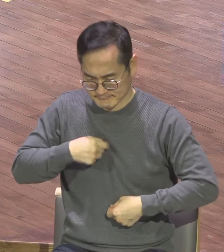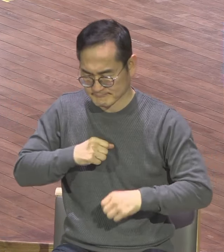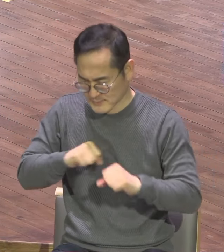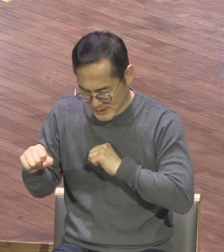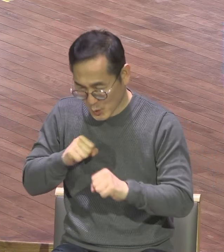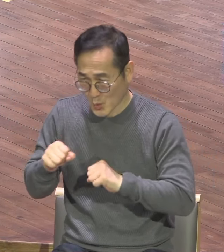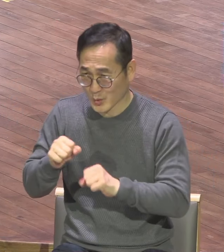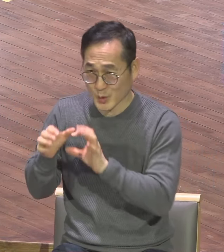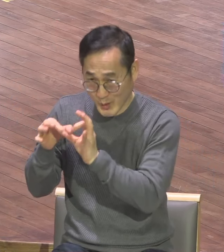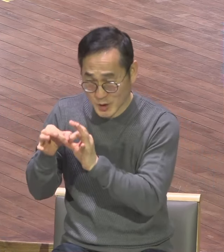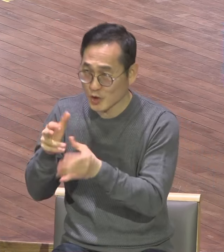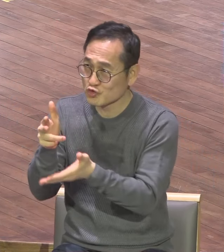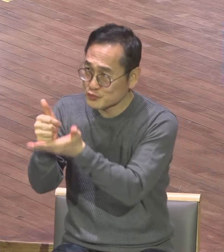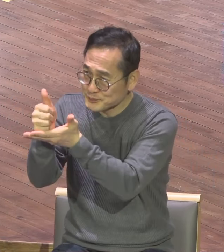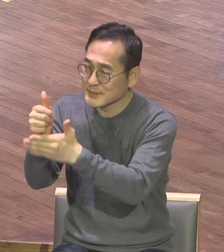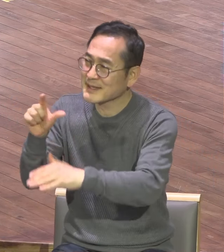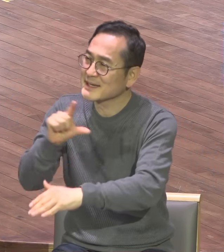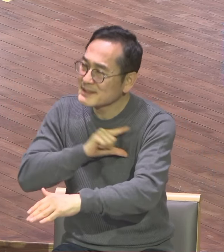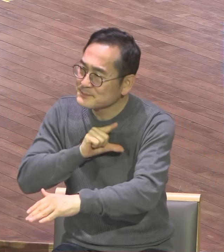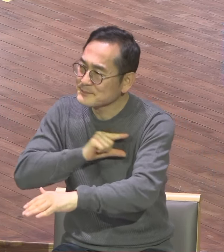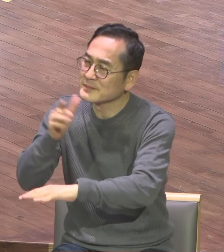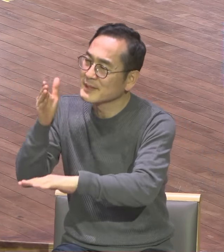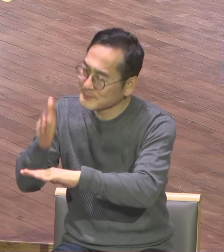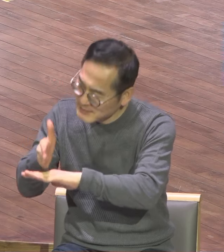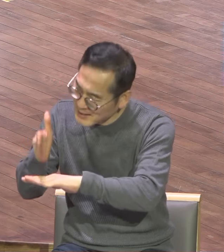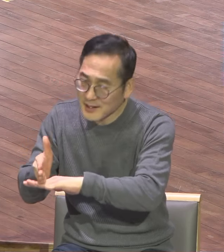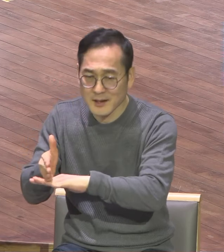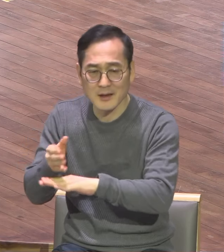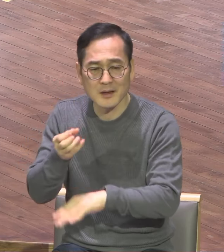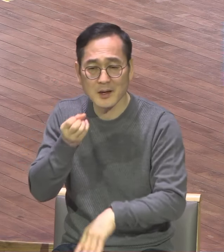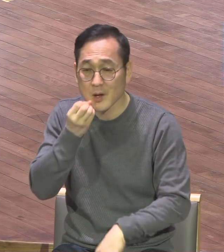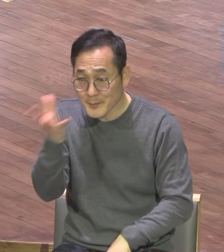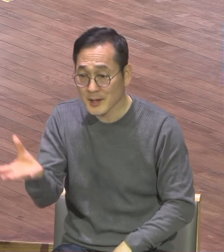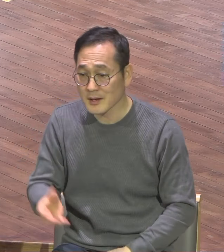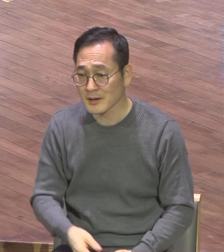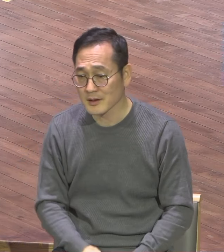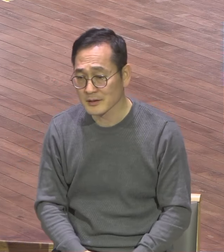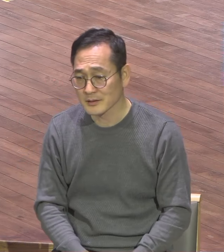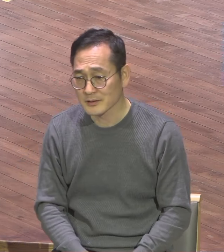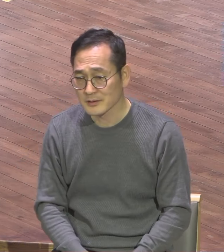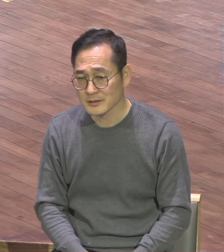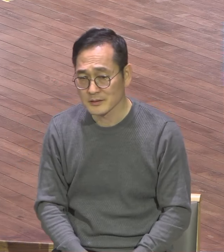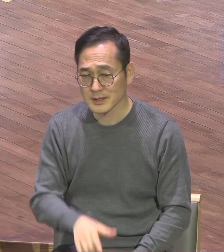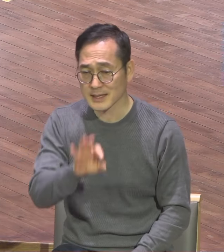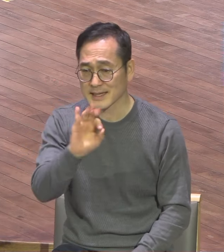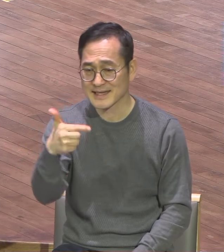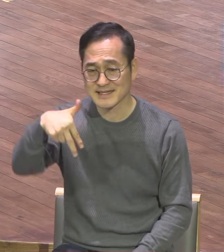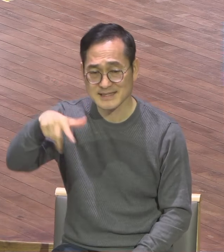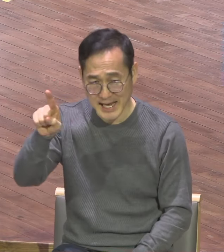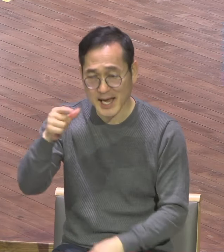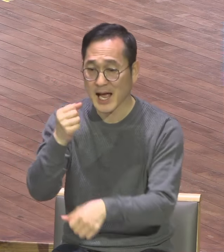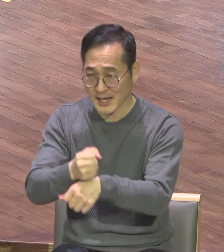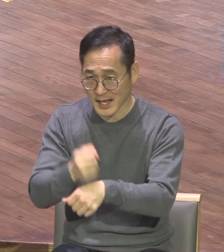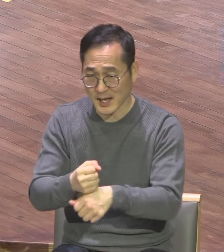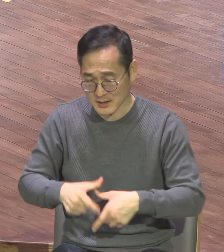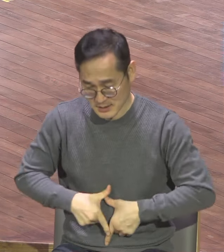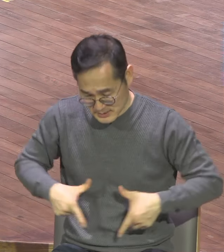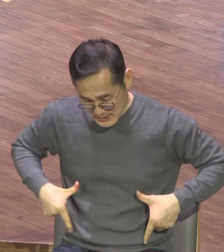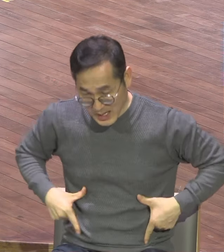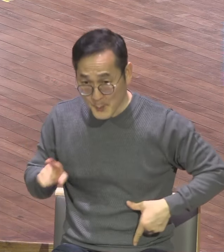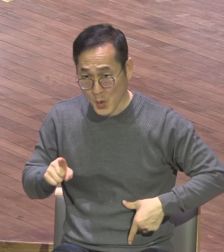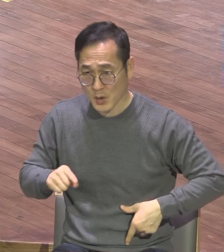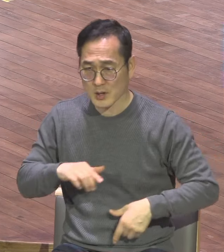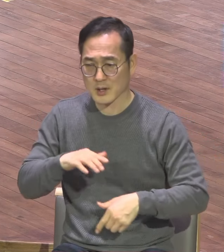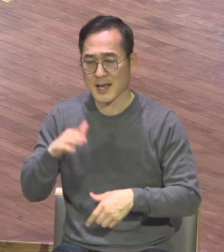주의 이름에 감사한다라고 고백하고 있어요. 자, 여기서 인자하심이 뭐예요? 우리의 연약함을